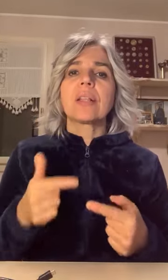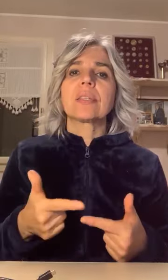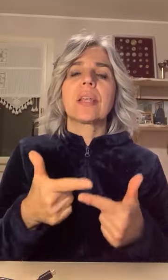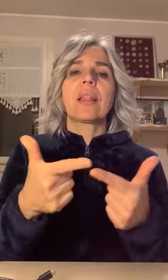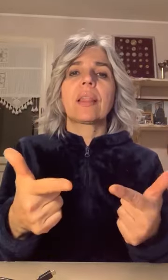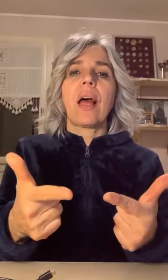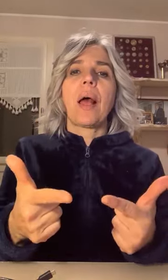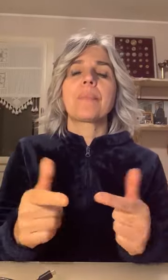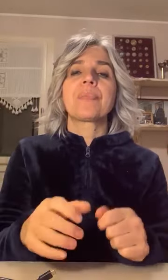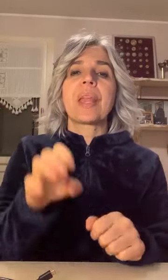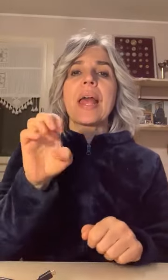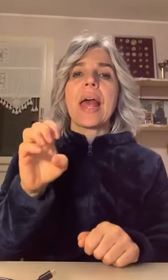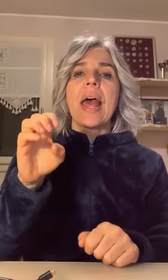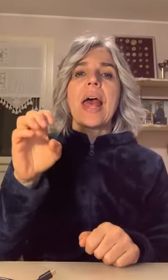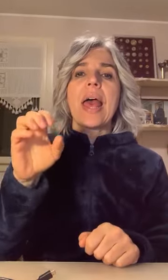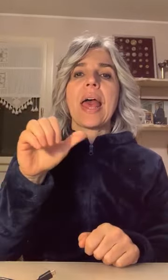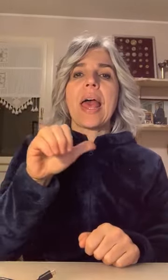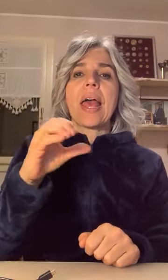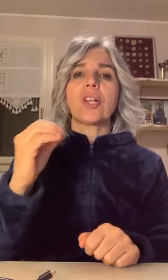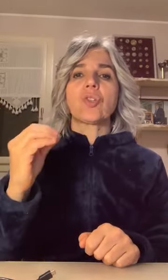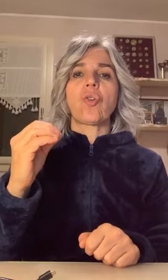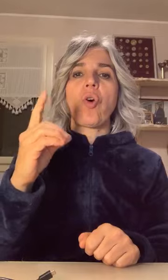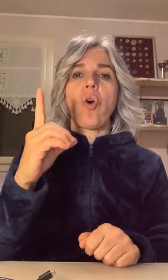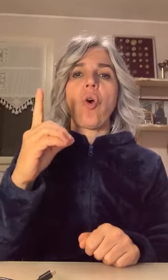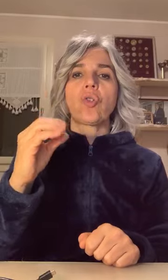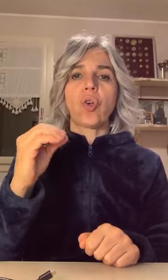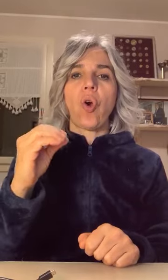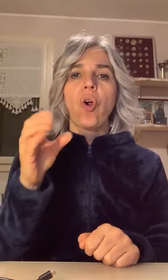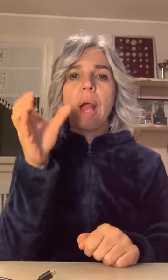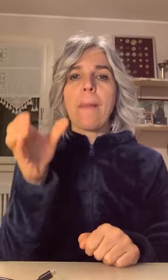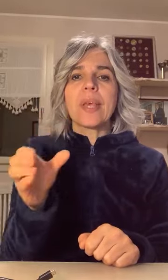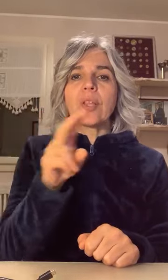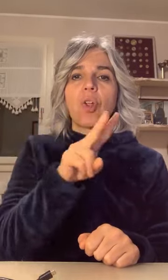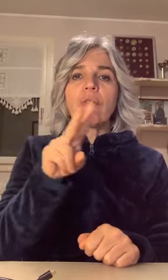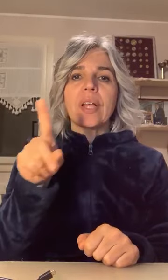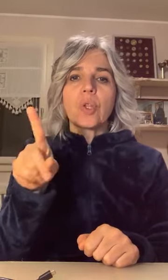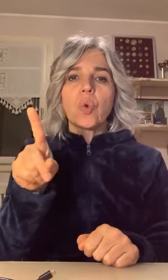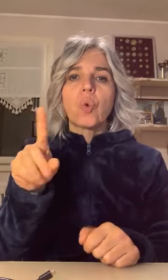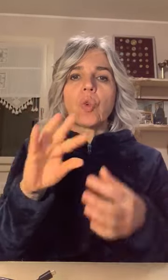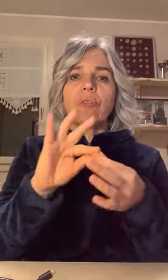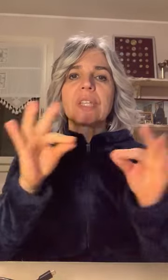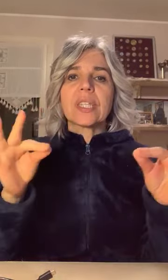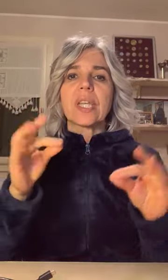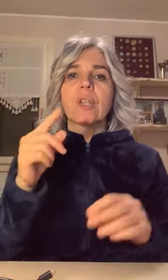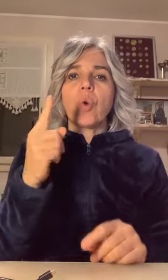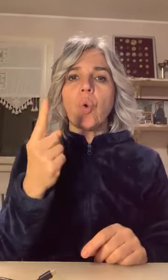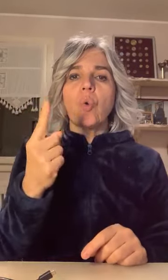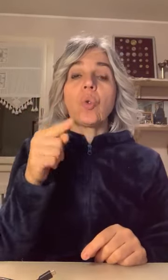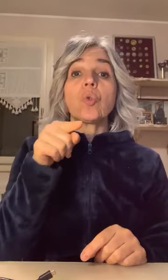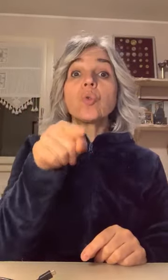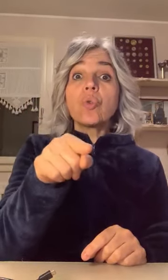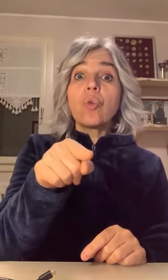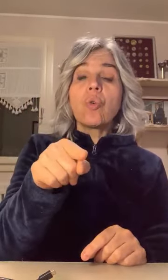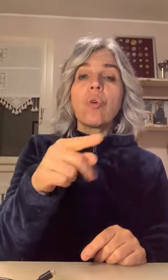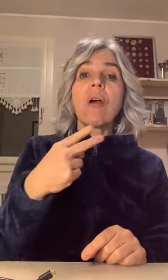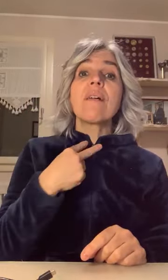1, il Signore disse: non spargerai alcuna voce falsa e non darai alcun aiuto